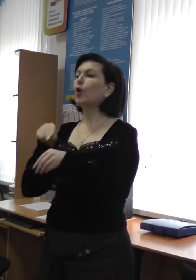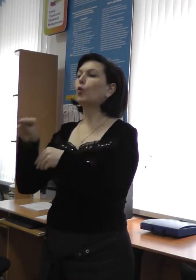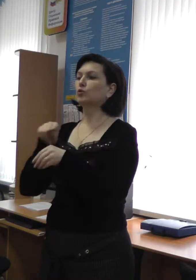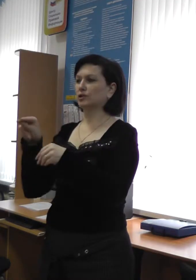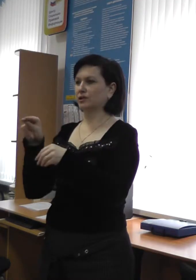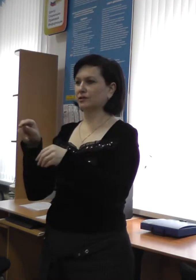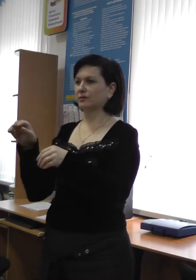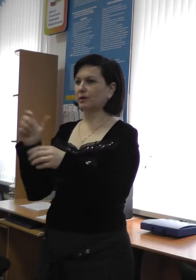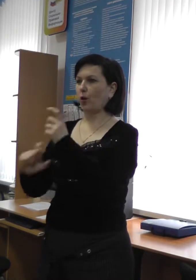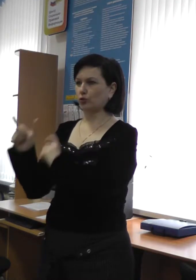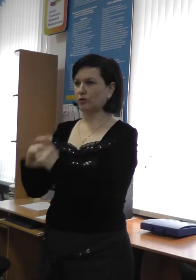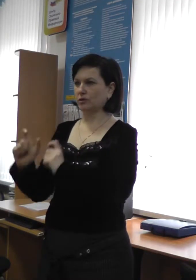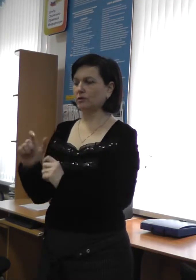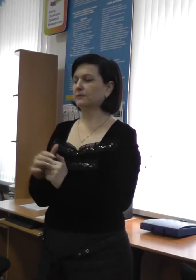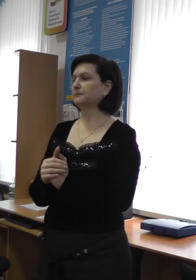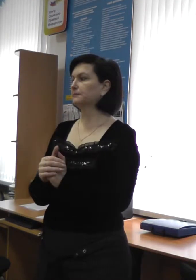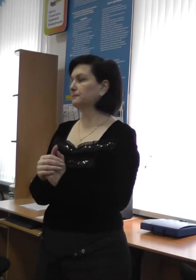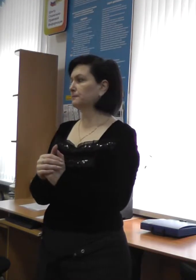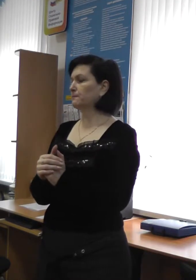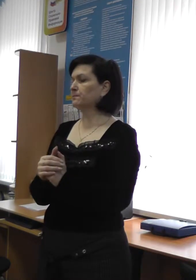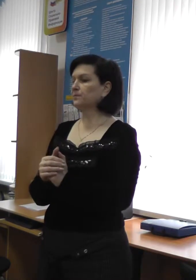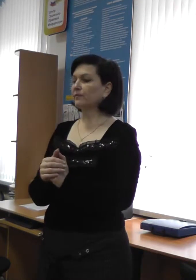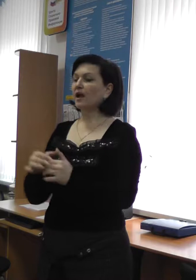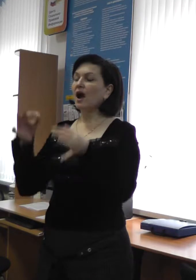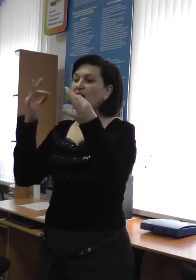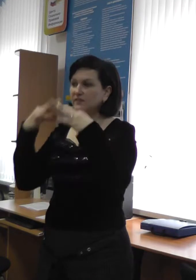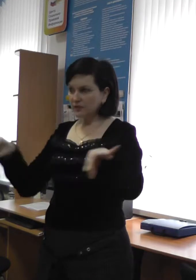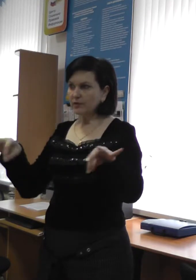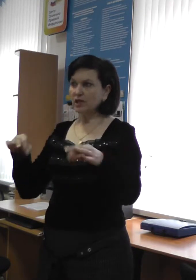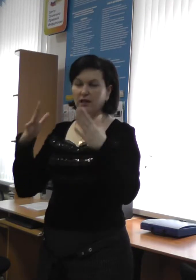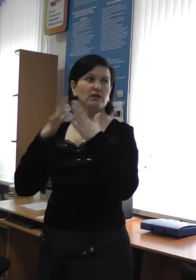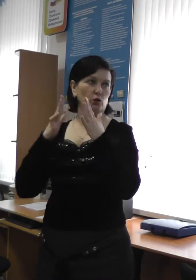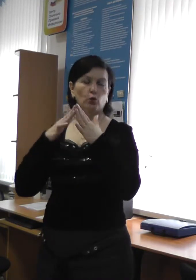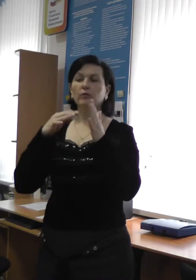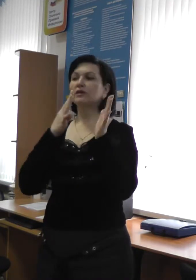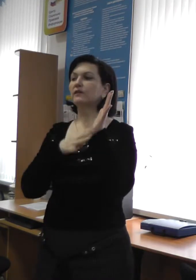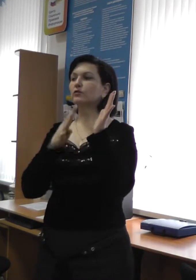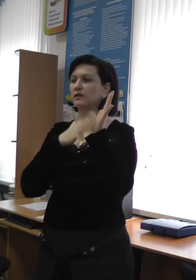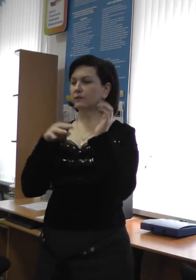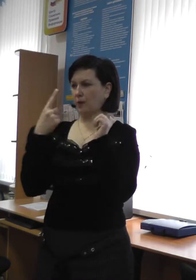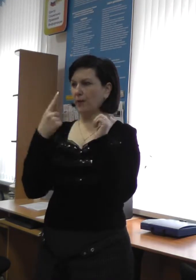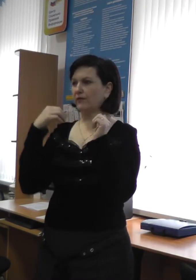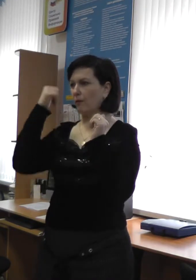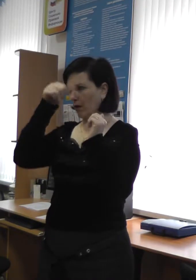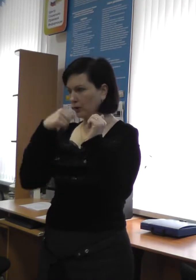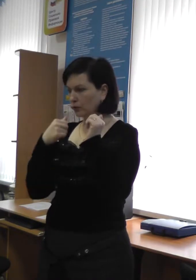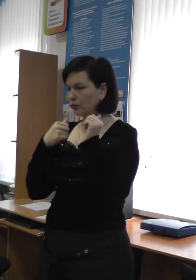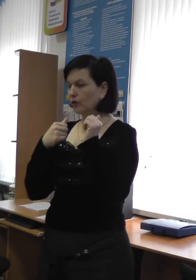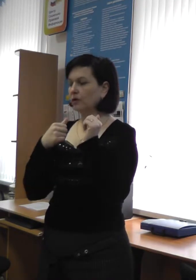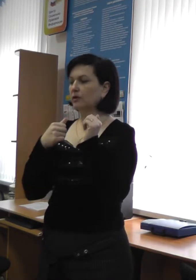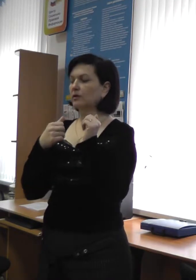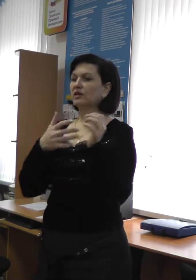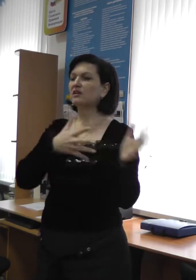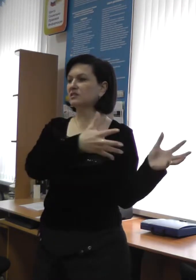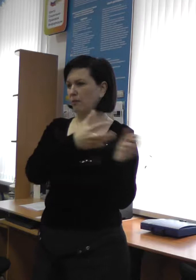потом другое учреждение культуры. Освобождая помещение, в 1991 году чиновники забрали с